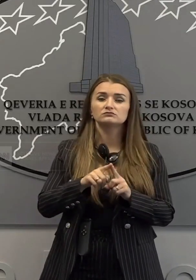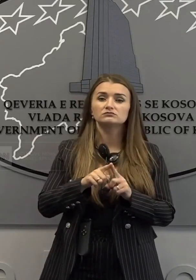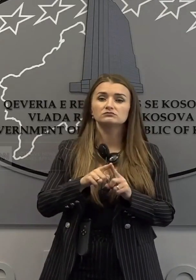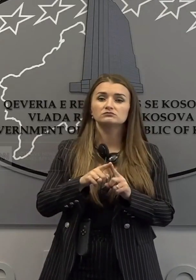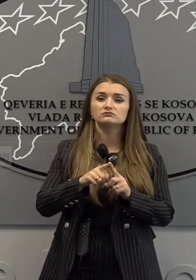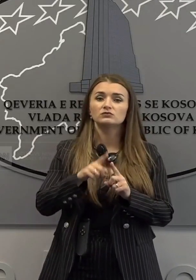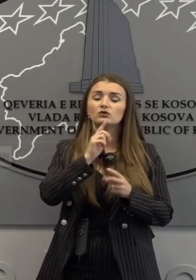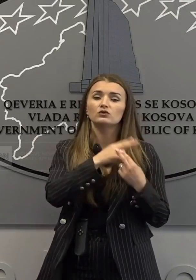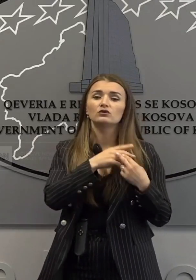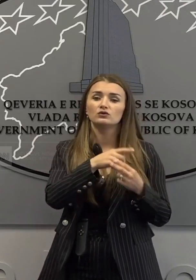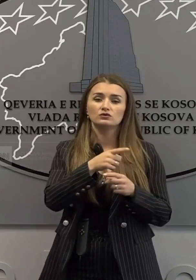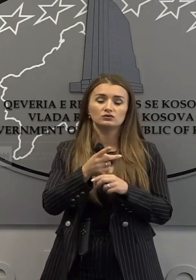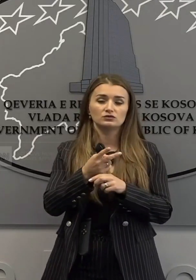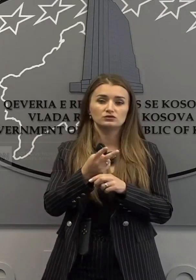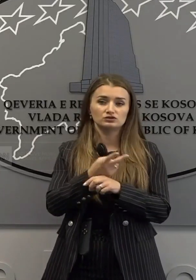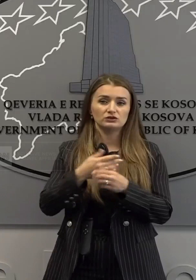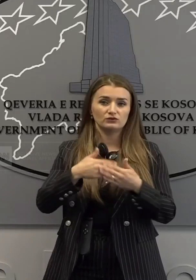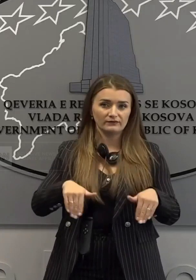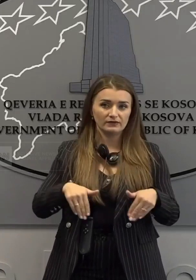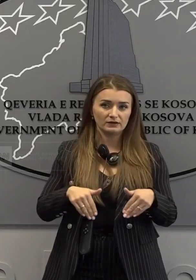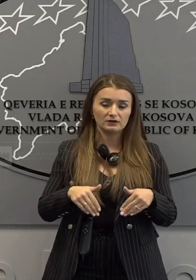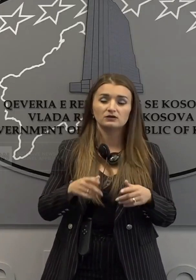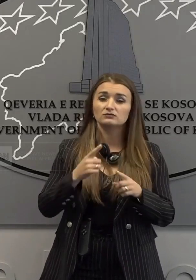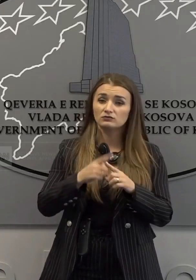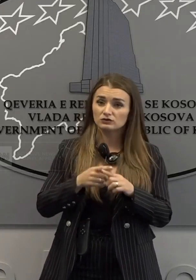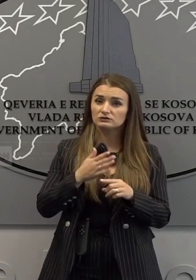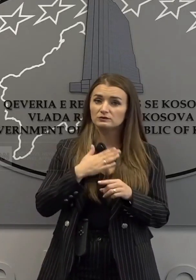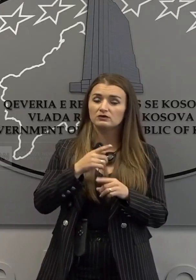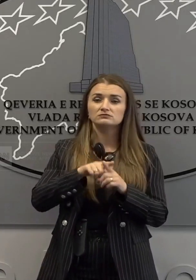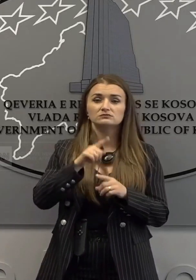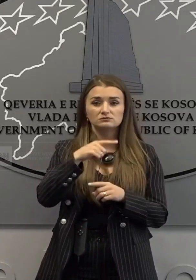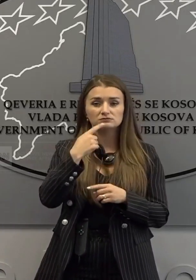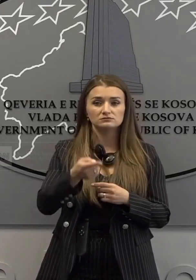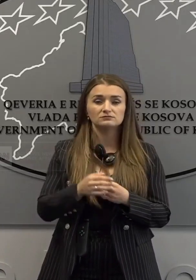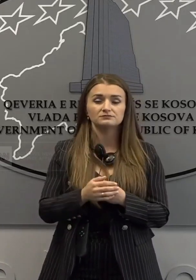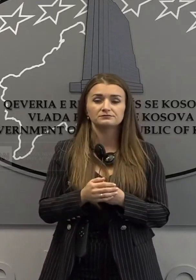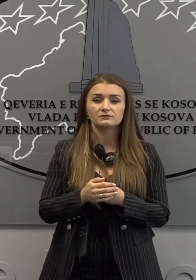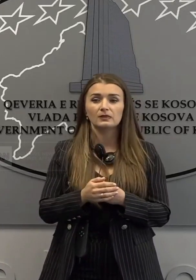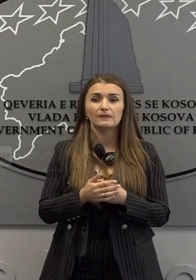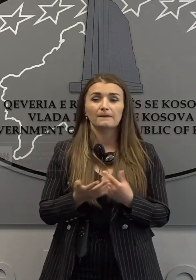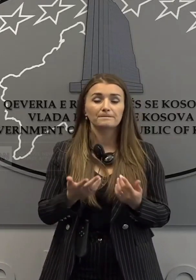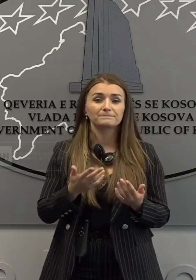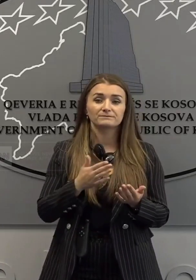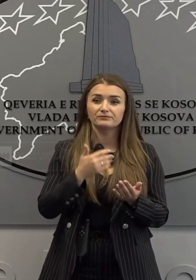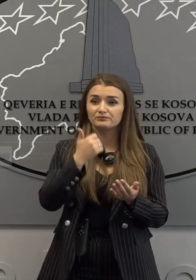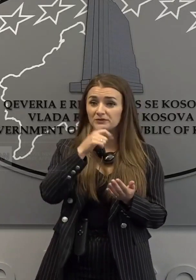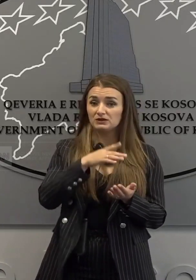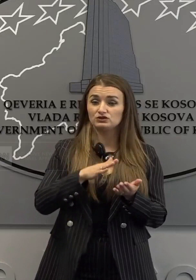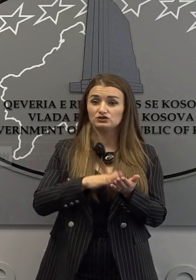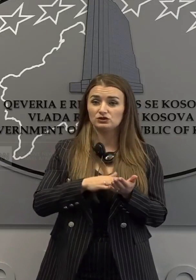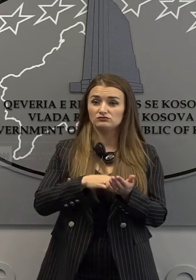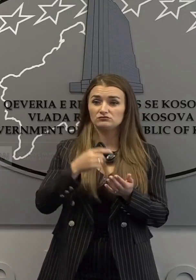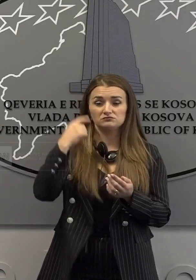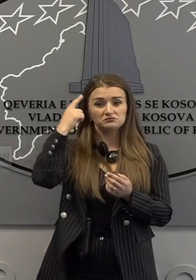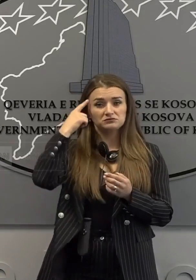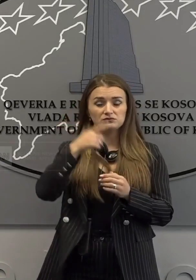autoritetet kompetente të Republikës Serbisë. Dhe mëtej, e vazhdon deklarimin, me qenë se ata gjithmonë thirën në rendin kushtetues